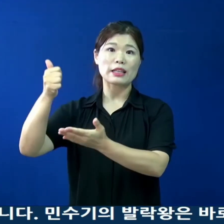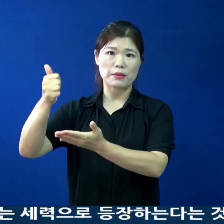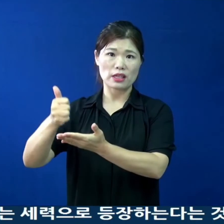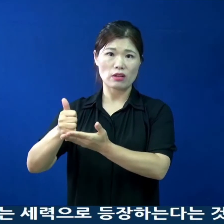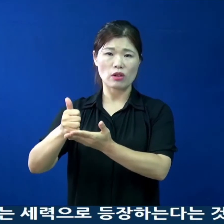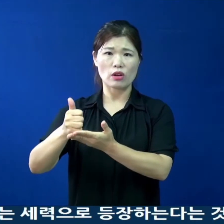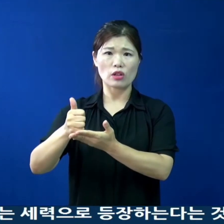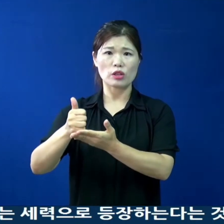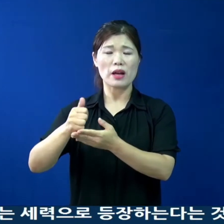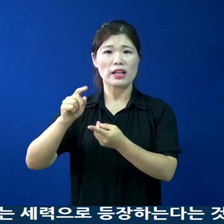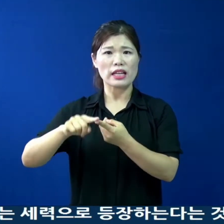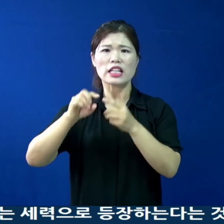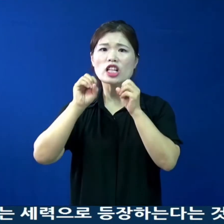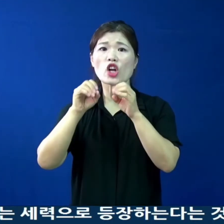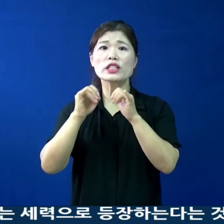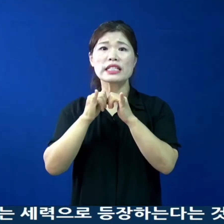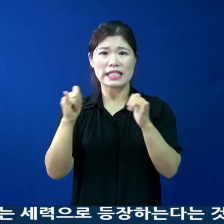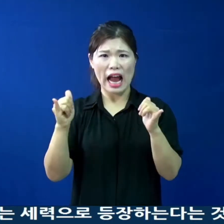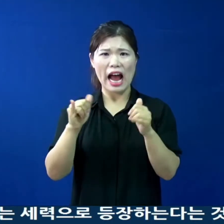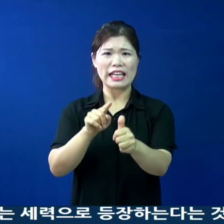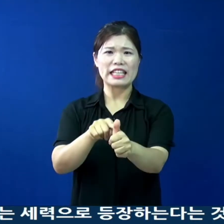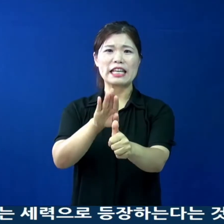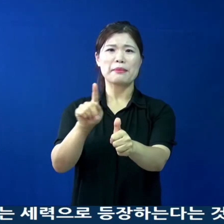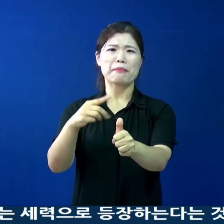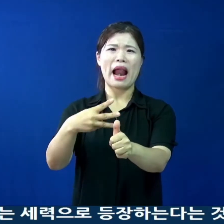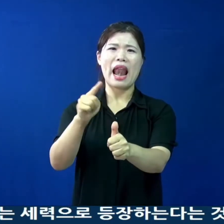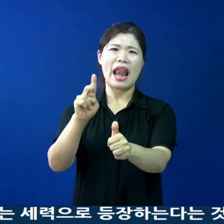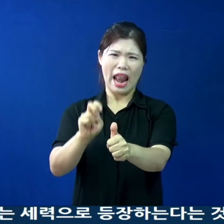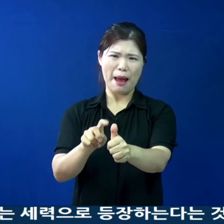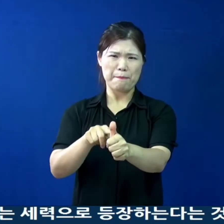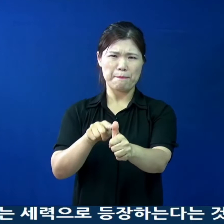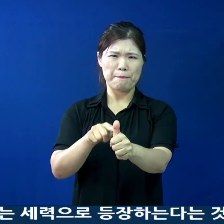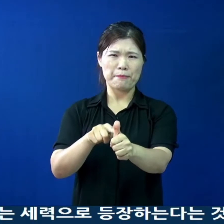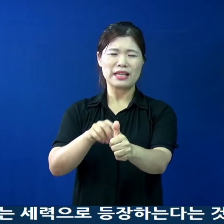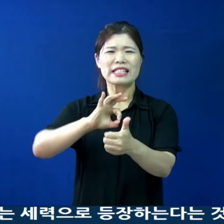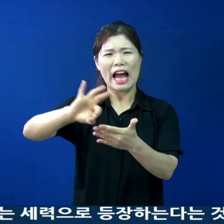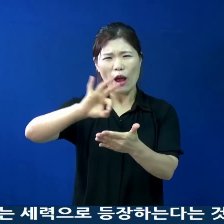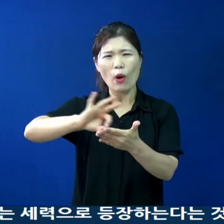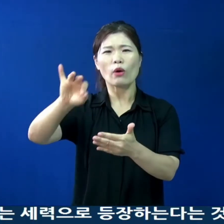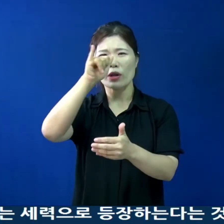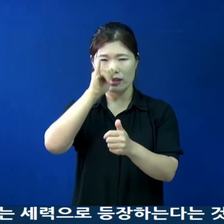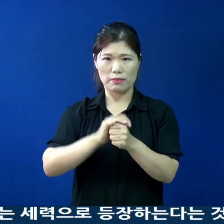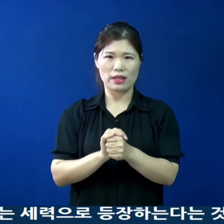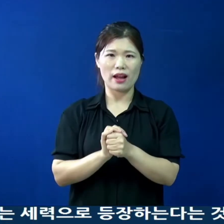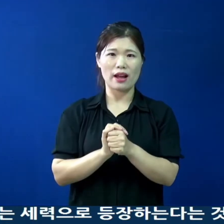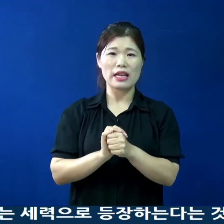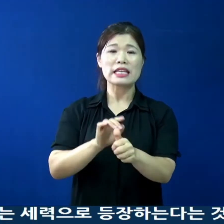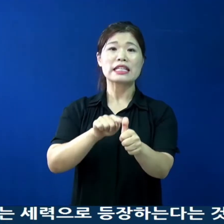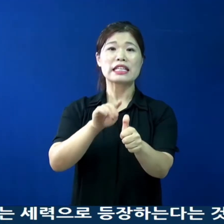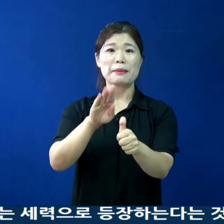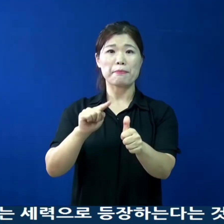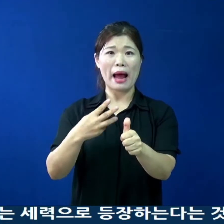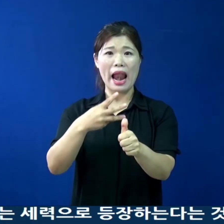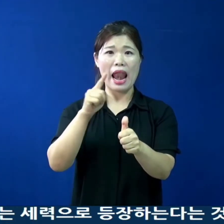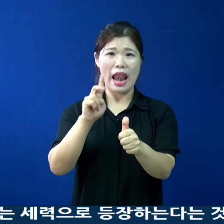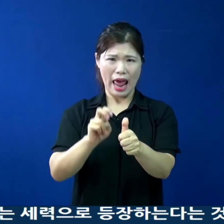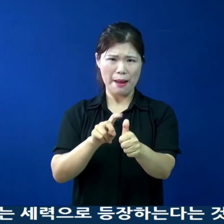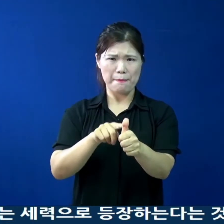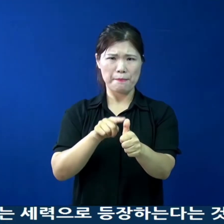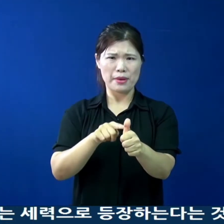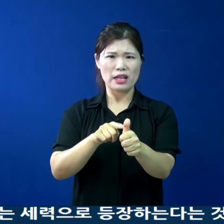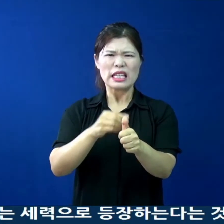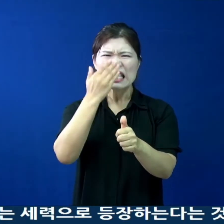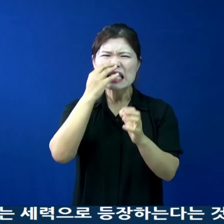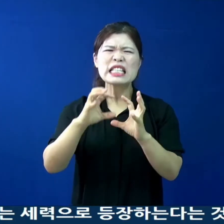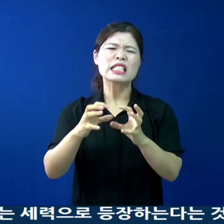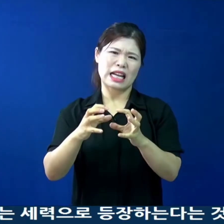선지자 발람을 사용하셔서 하나님의 뜻을 대변하도록 하십니다. 발람은 이스라엘의 선지자는